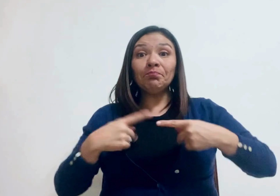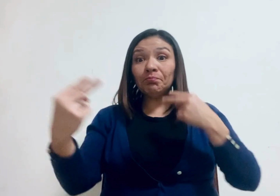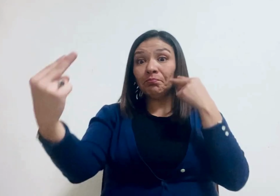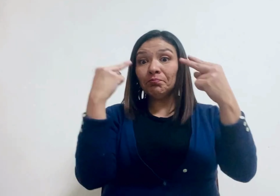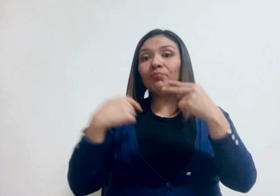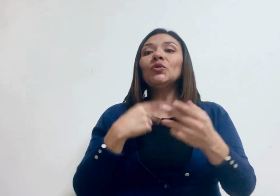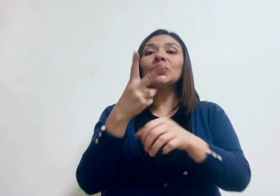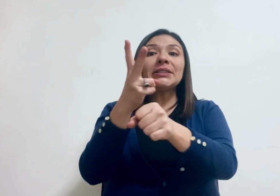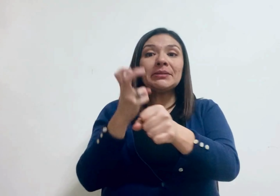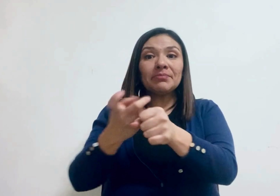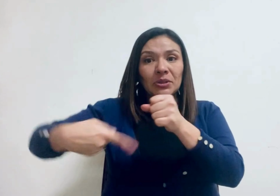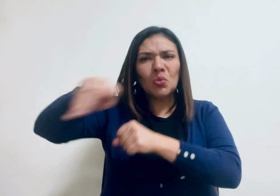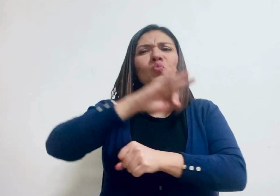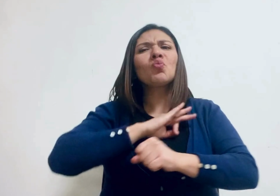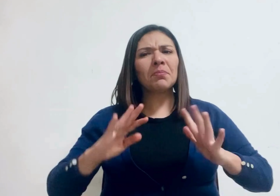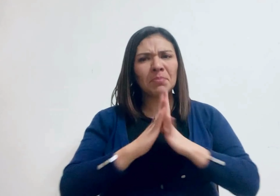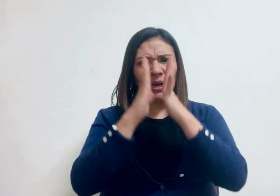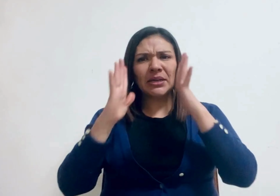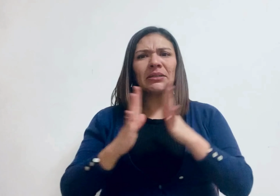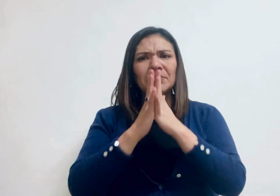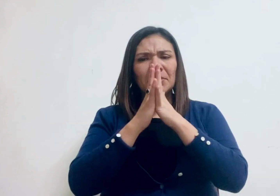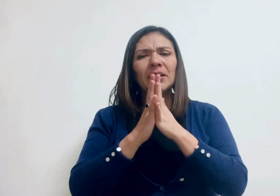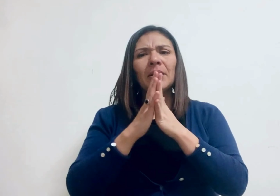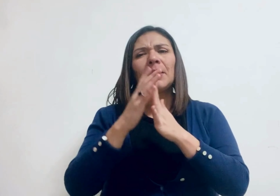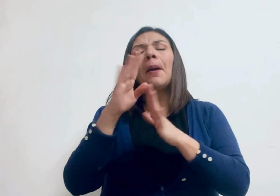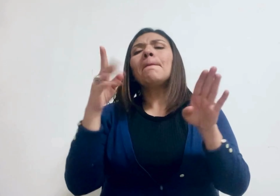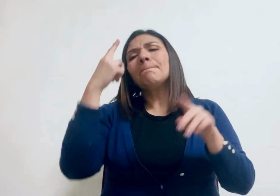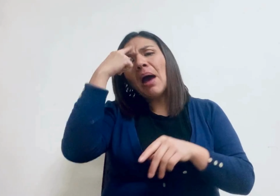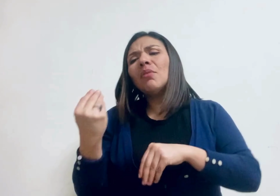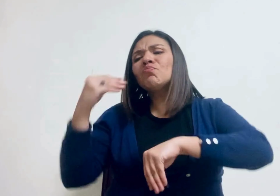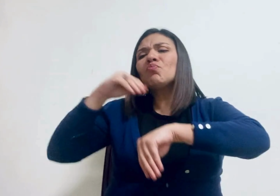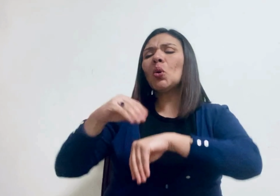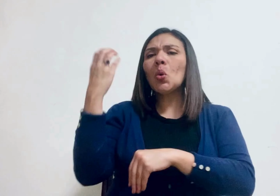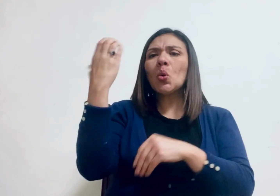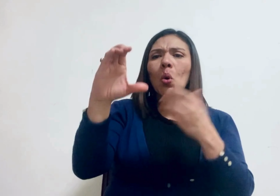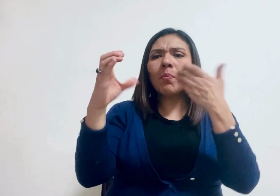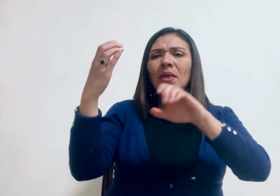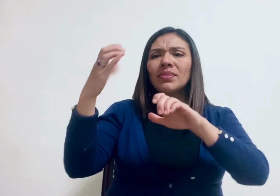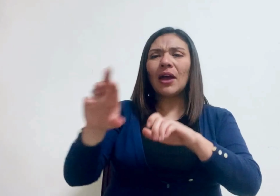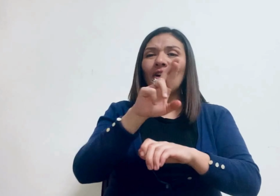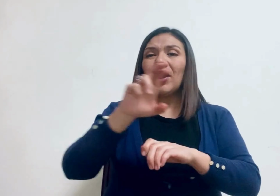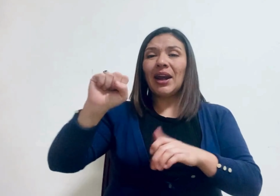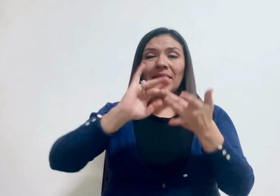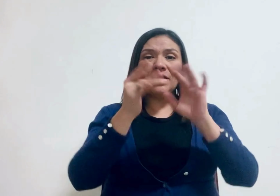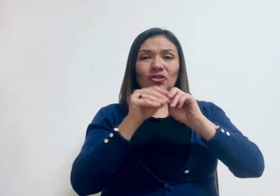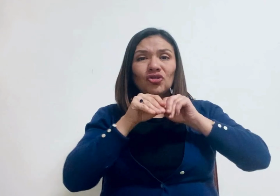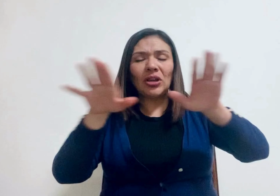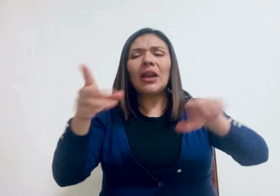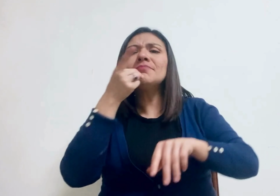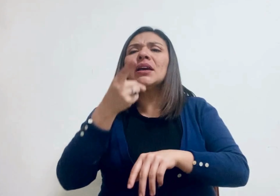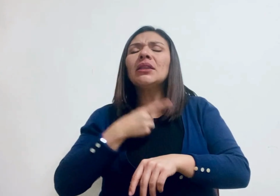que nos escuchan, queremos invitarles a participar en poner algunos comentarios en nuestras redes sociales diciéndonos